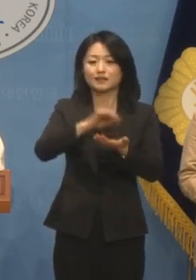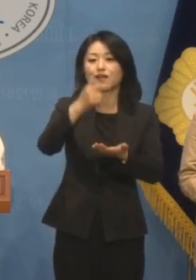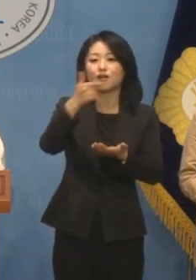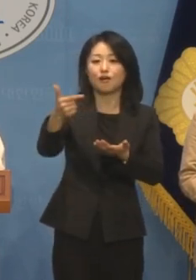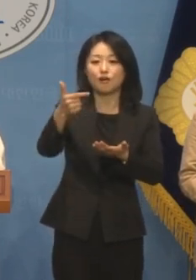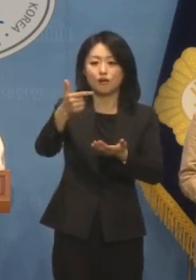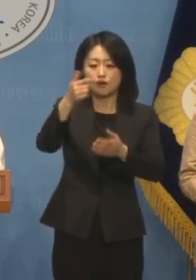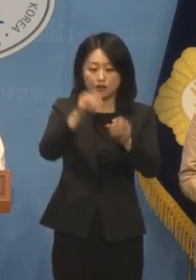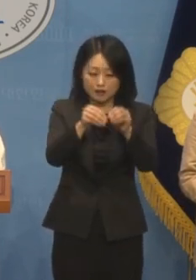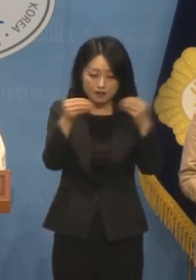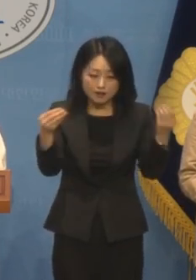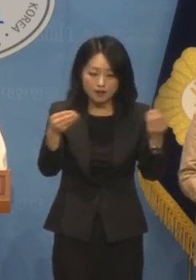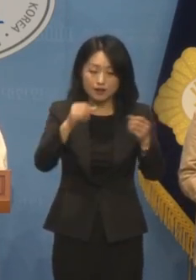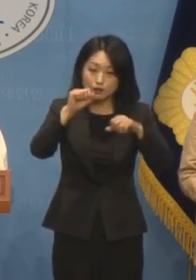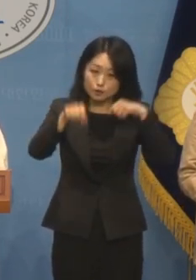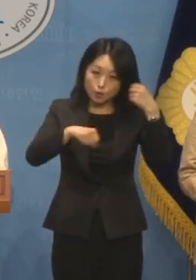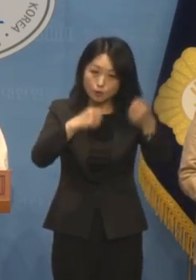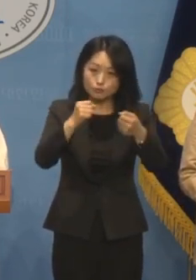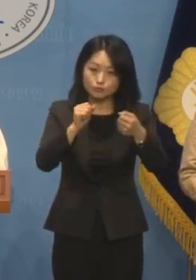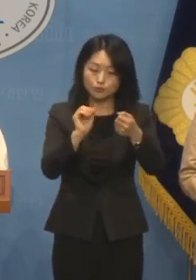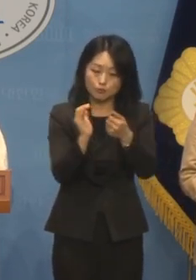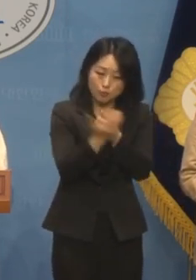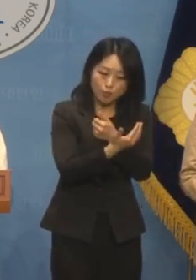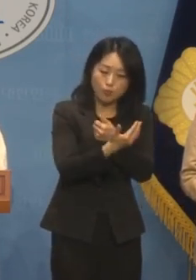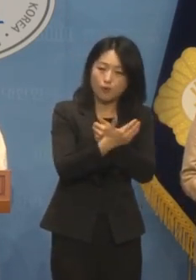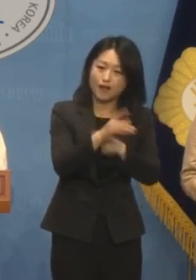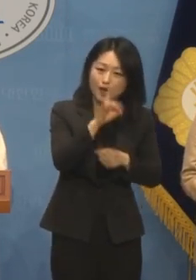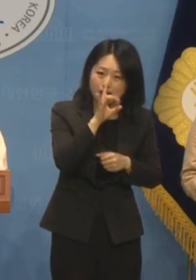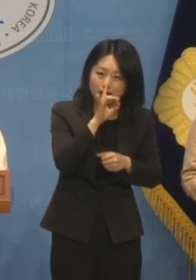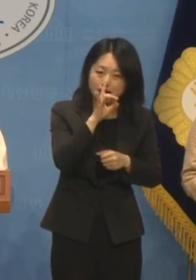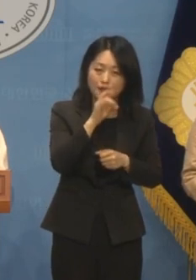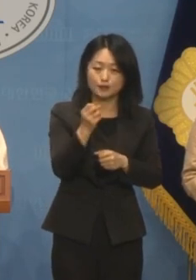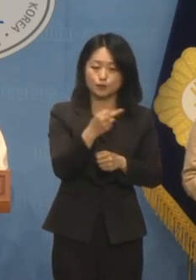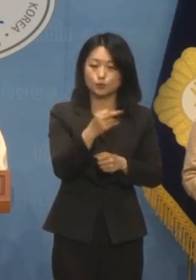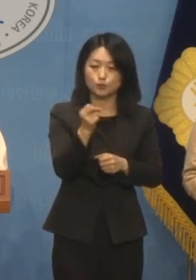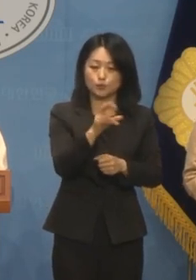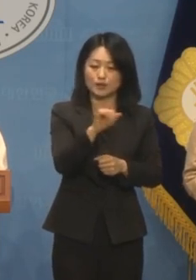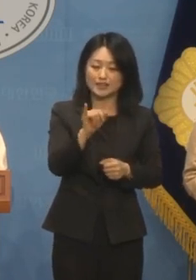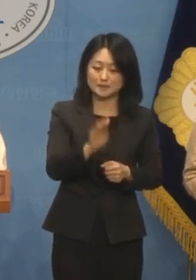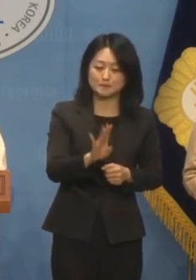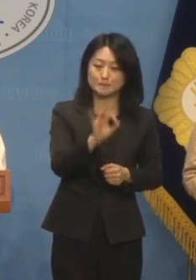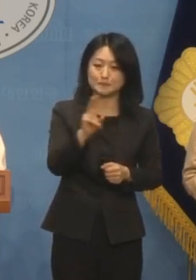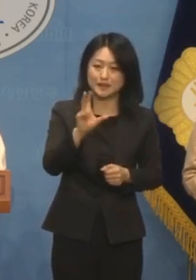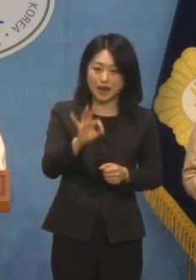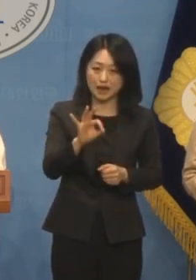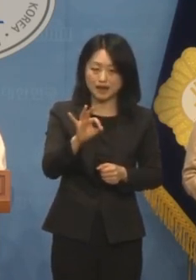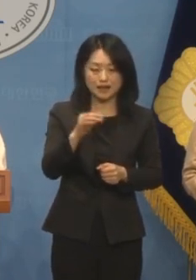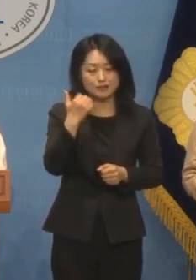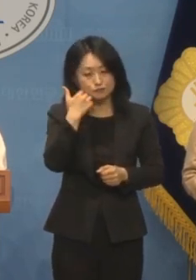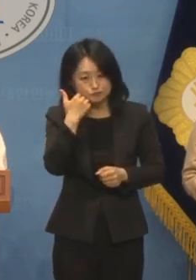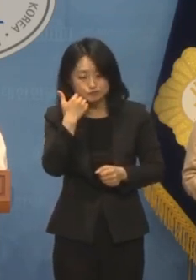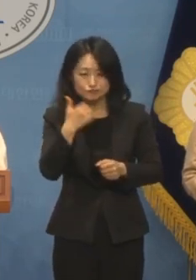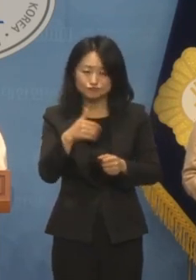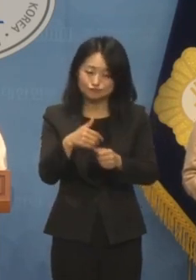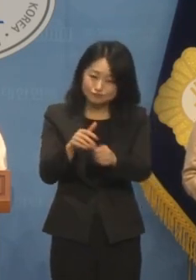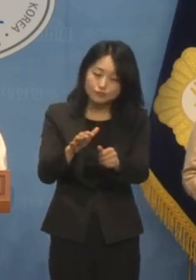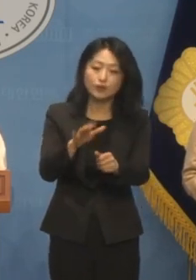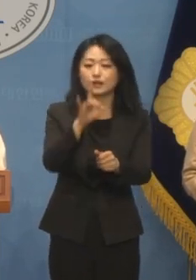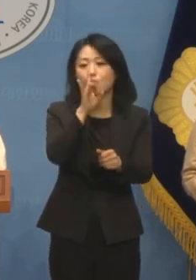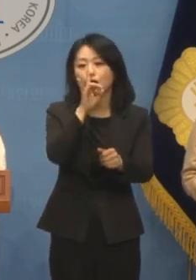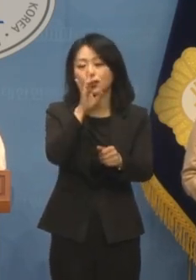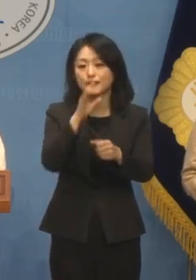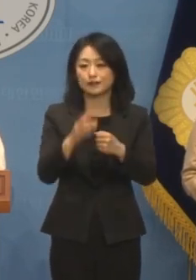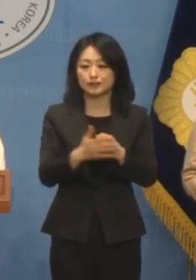동물들의 안정적인 돌봄이나 입양으로 연결되지 못합니다. 이러한 현실은 고스란히 동물을 제대로 돌보지